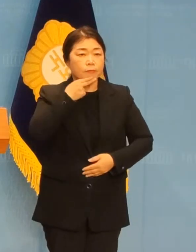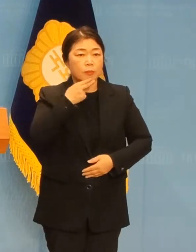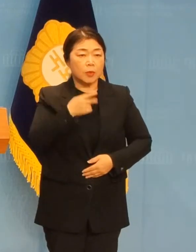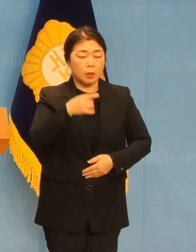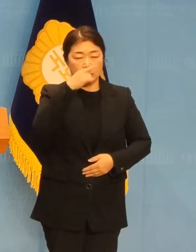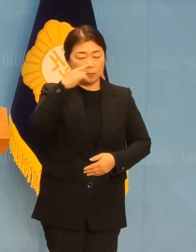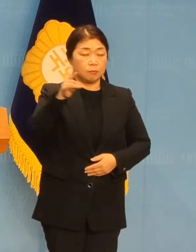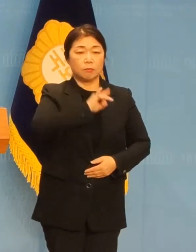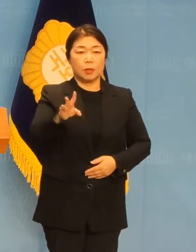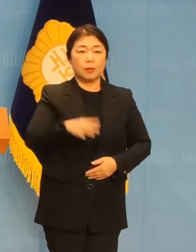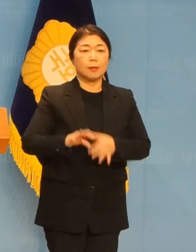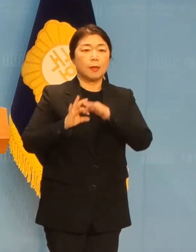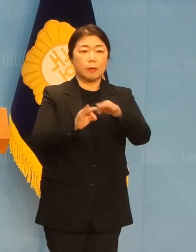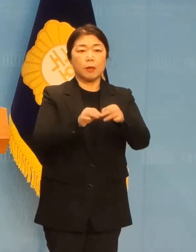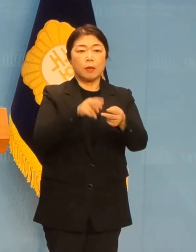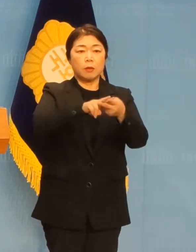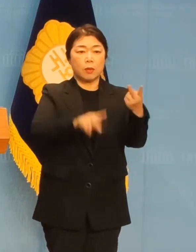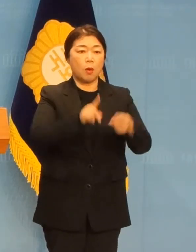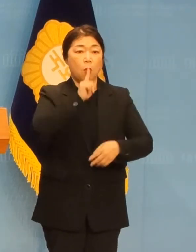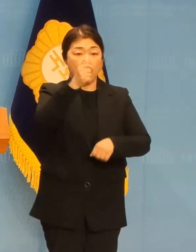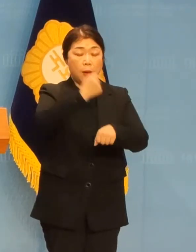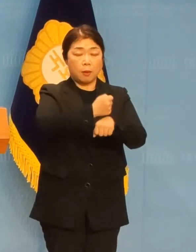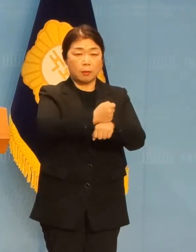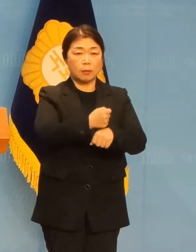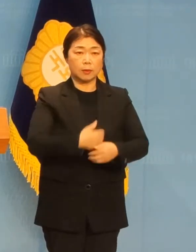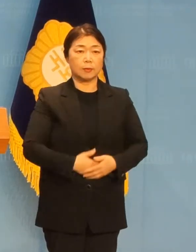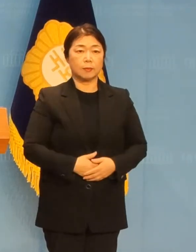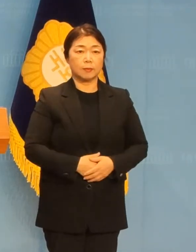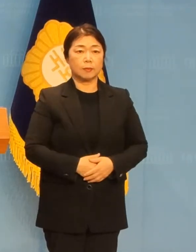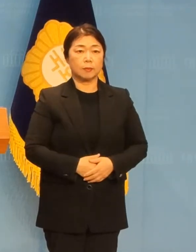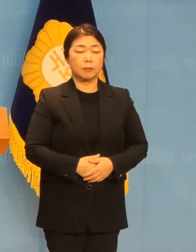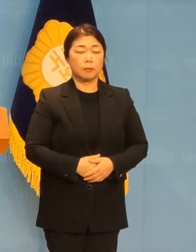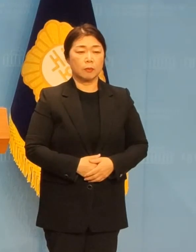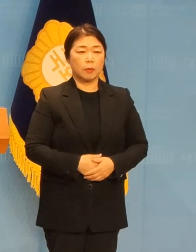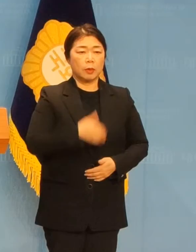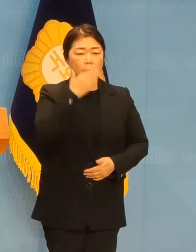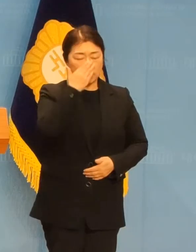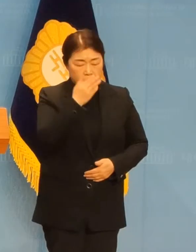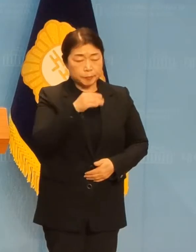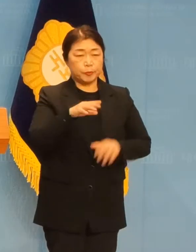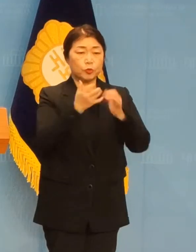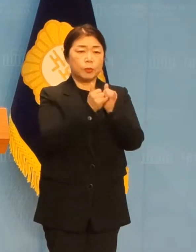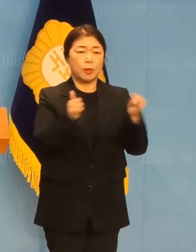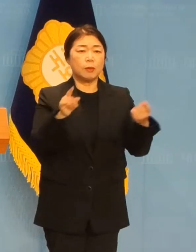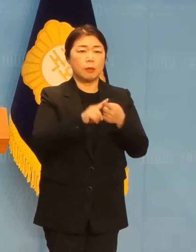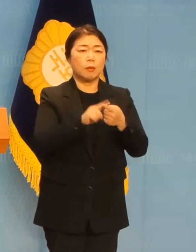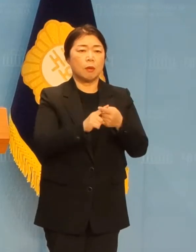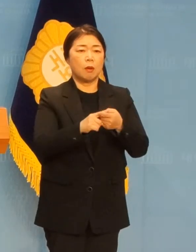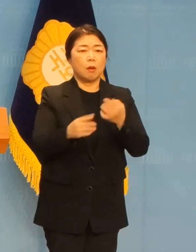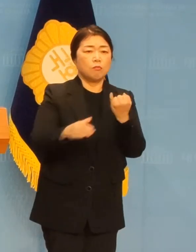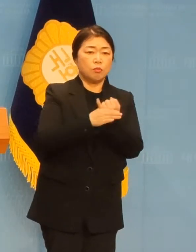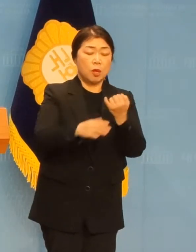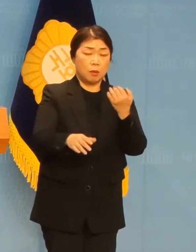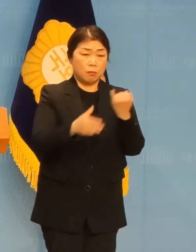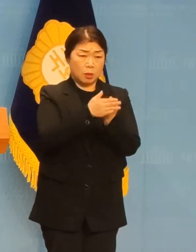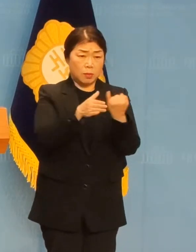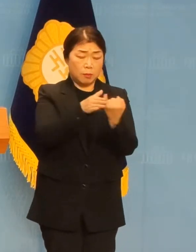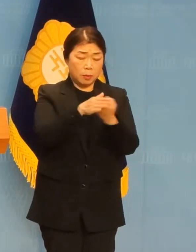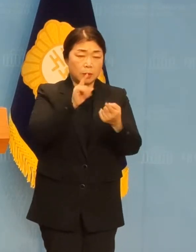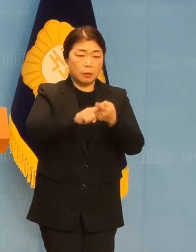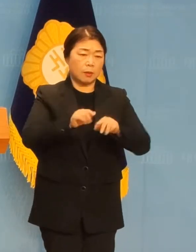계속해서 형사 고발해 나가도록 하겠습니다. 선량한 국민에 대한 부당한 공격에 단호히